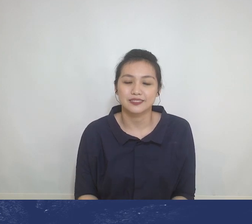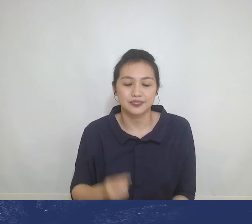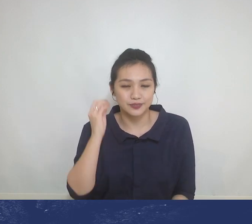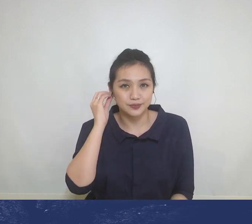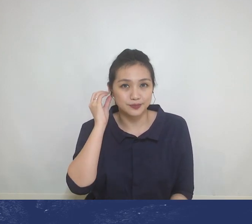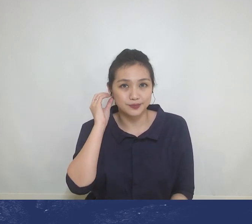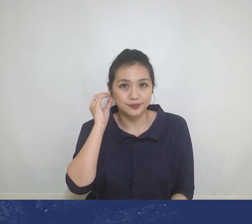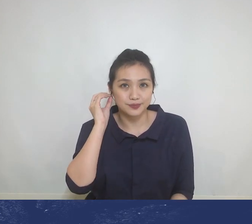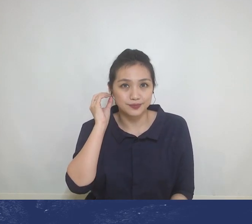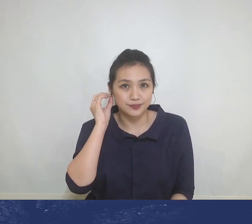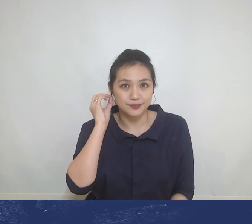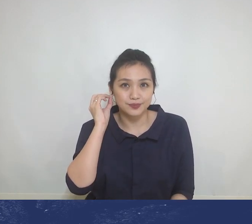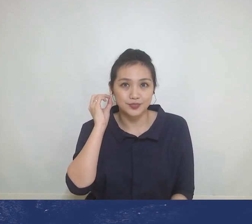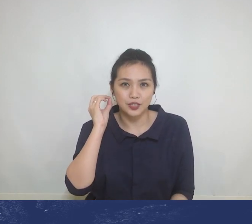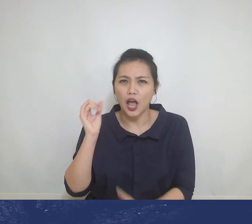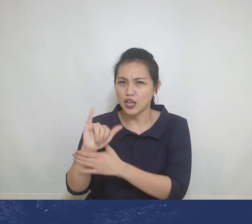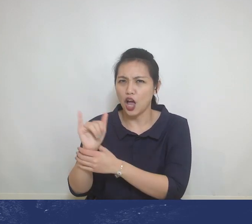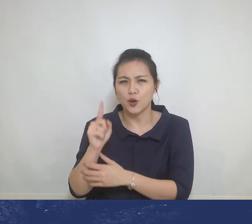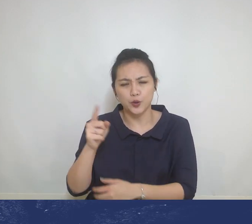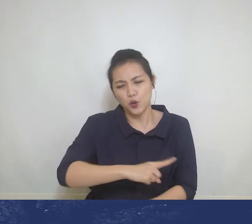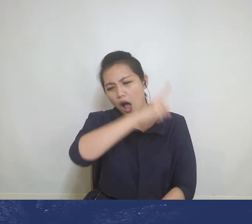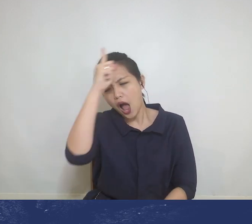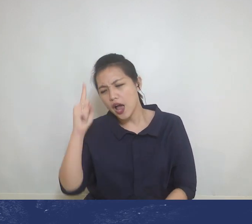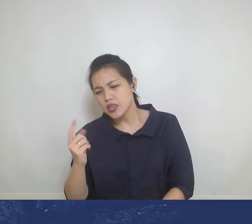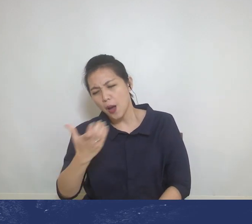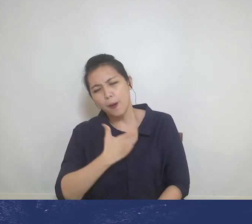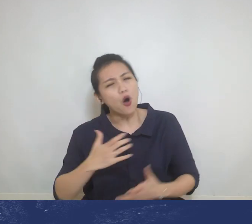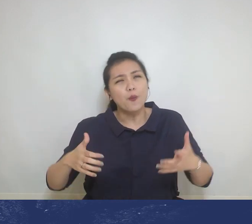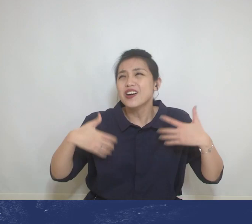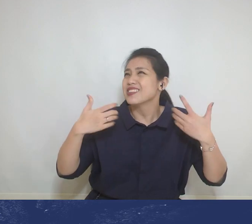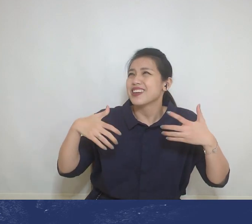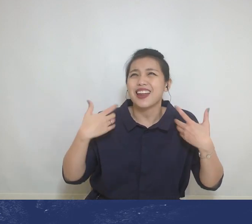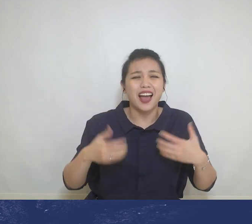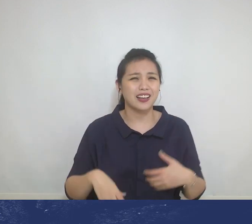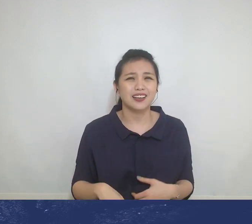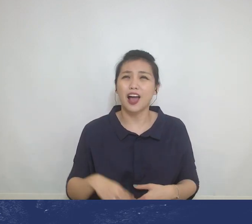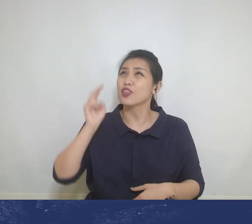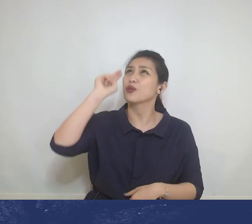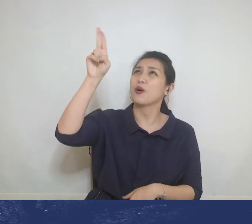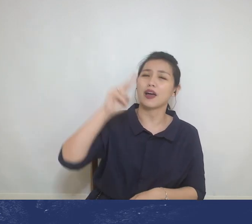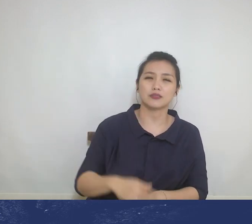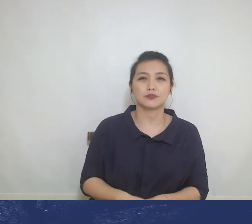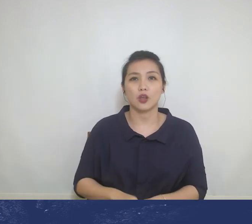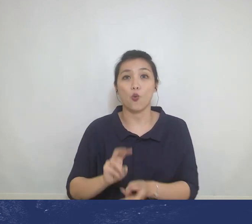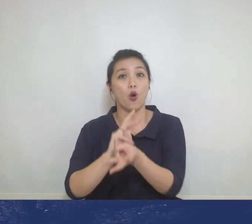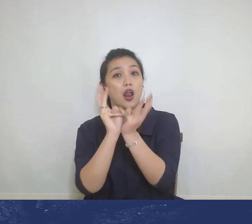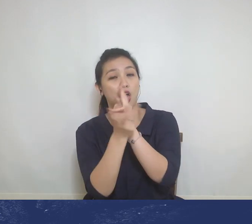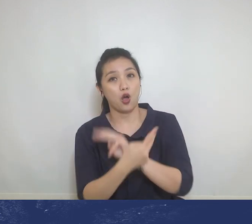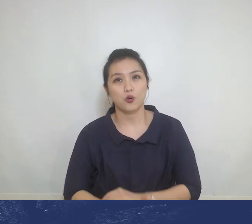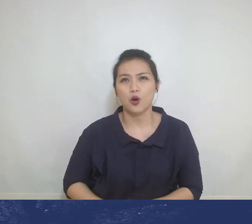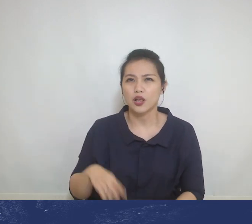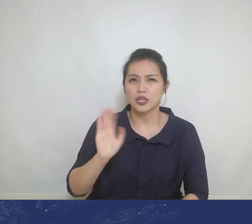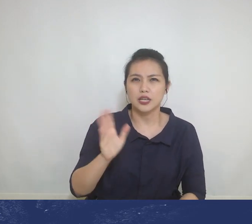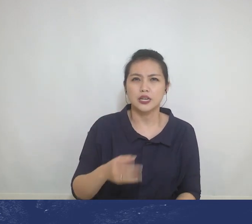hidupnya. Makanya kehidupannya dia tuh benar-benar cuma pingin menyenangkan Tuhannya. Dia mau melakukan kehendak Tuhan sekalipun kayaknya pakai logika, pakai